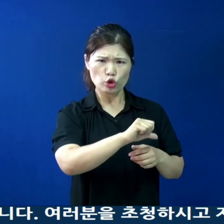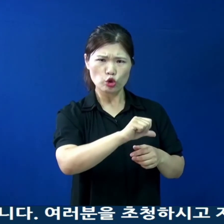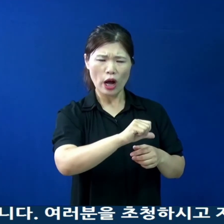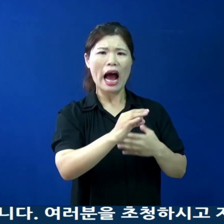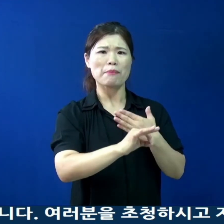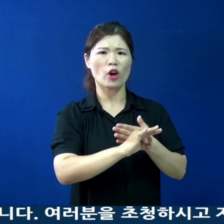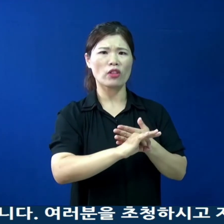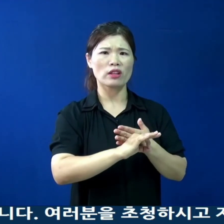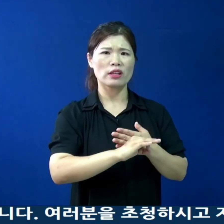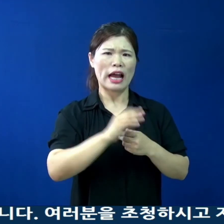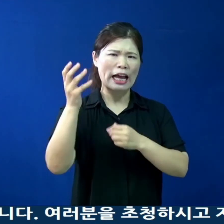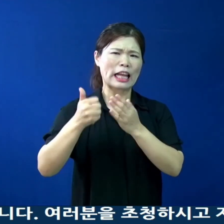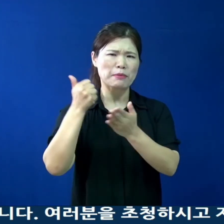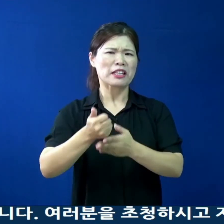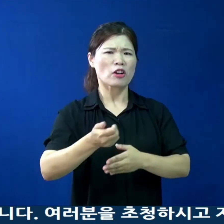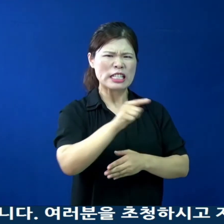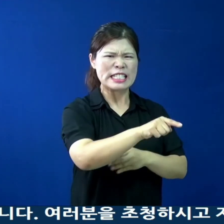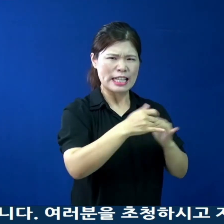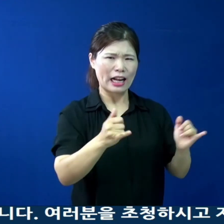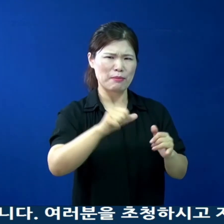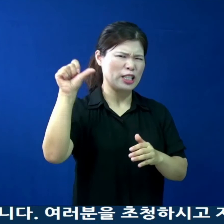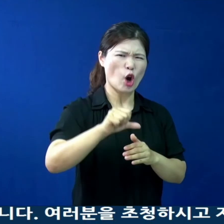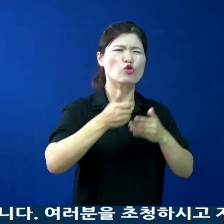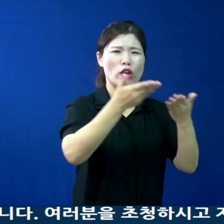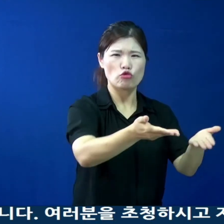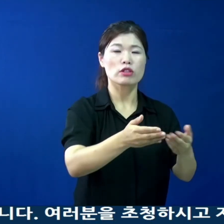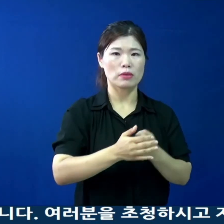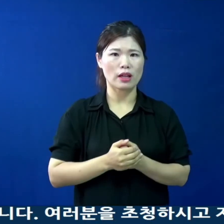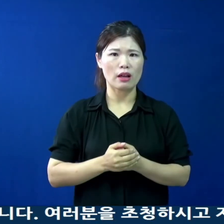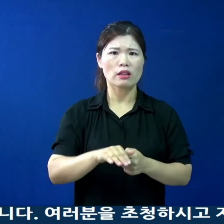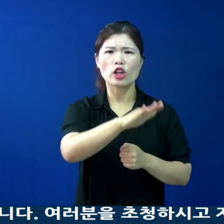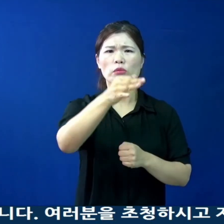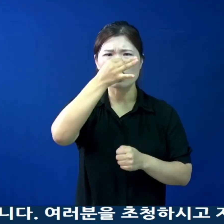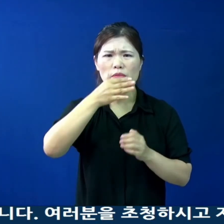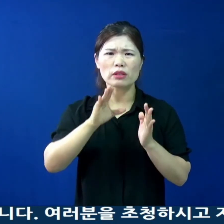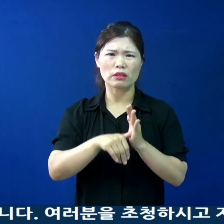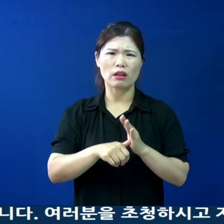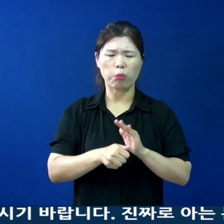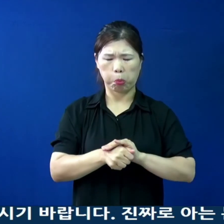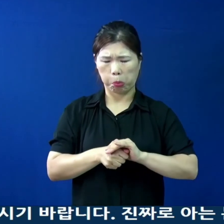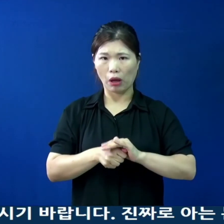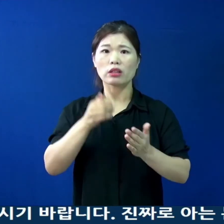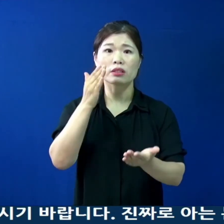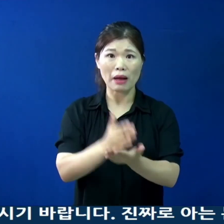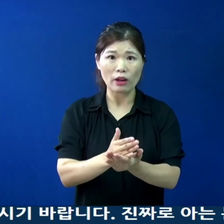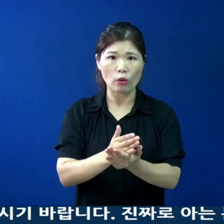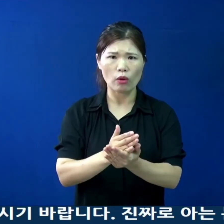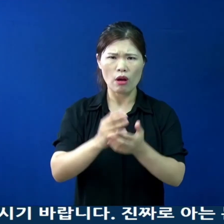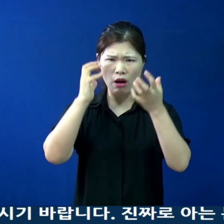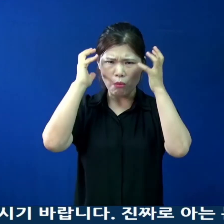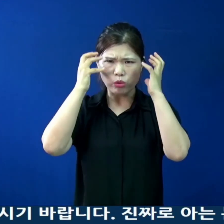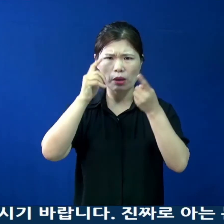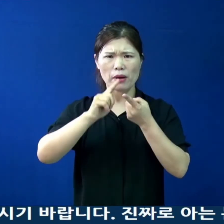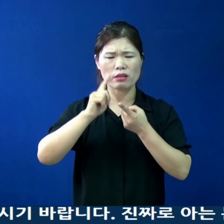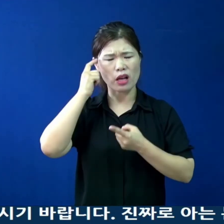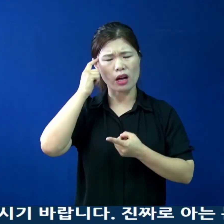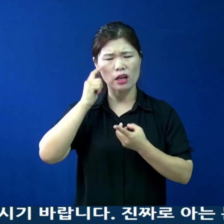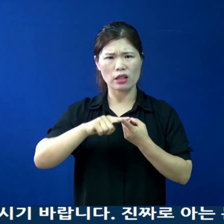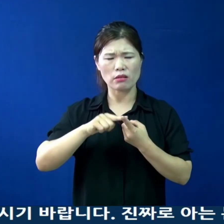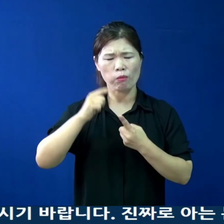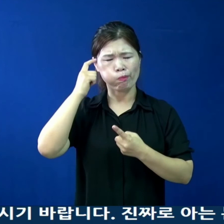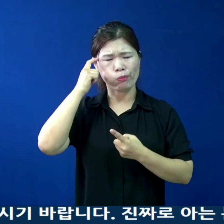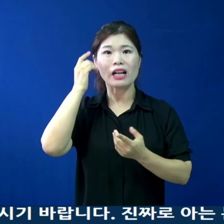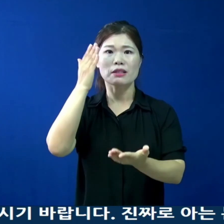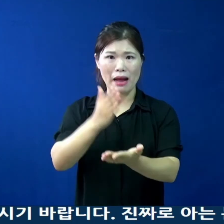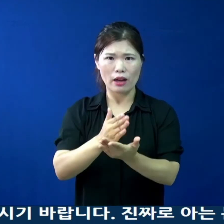진짜 하늘의 위로가 있습니다. 힘든 시기 가운데 위축되지 마시고 복잡한 생각에 휘말리지 마시고 다시